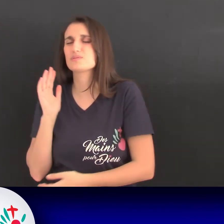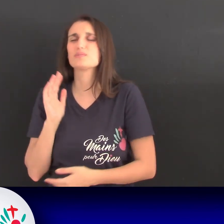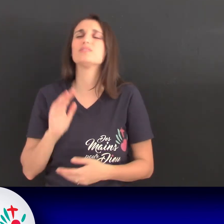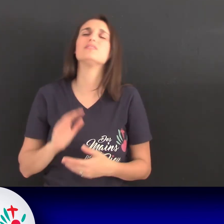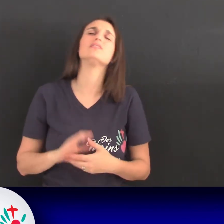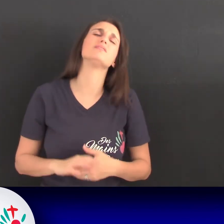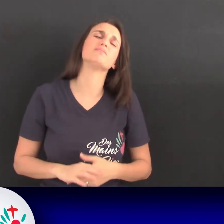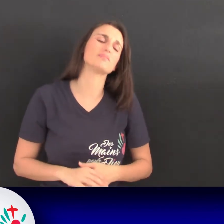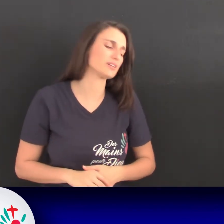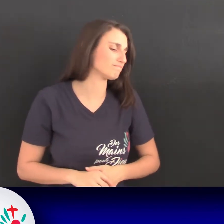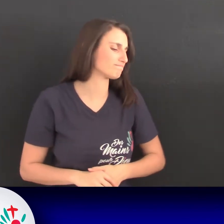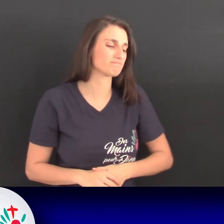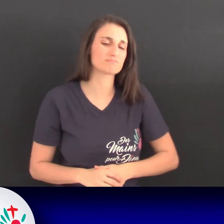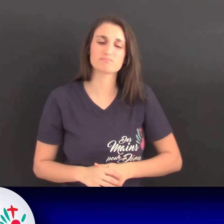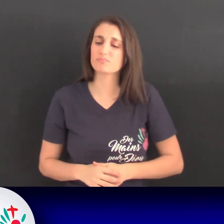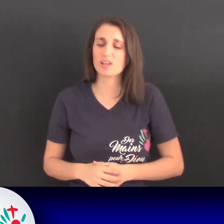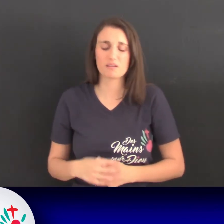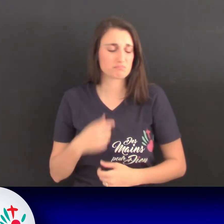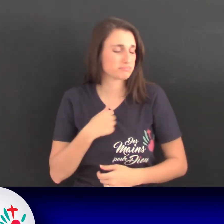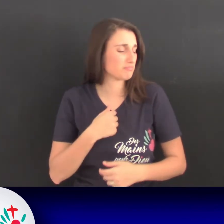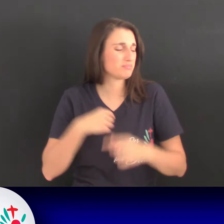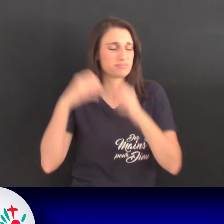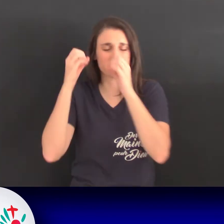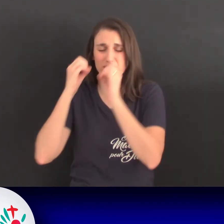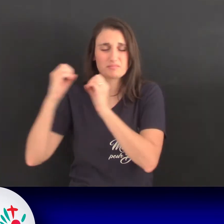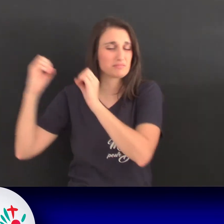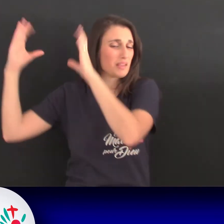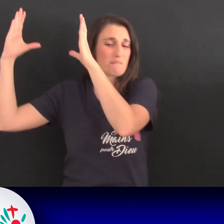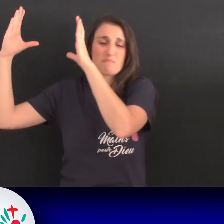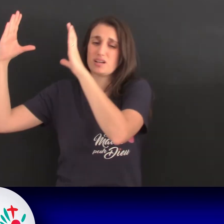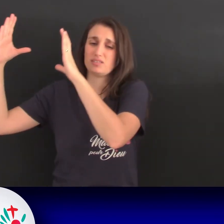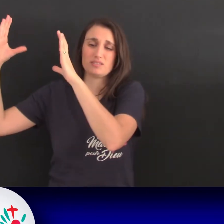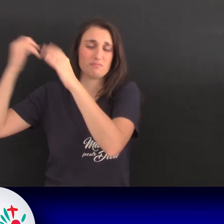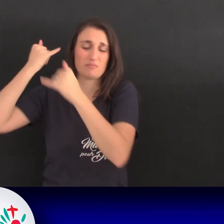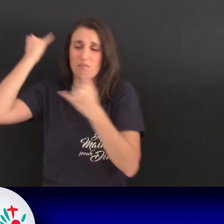as subi. Je ne